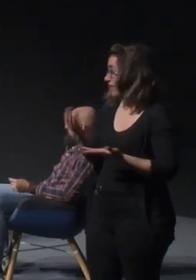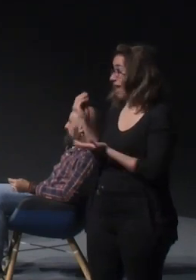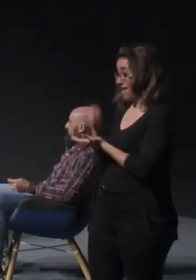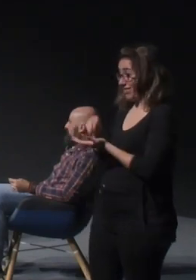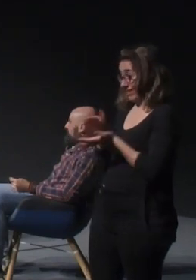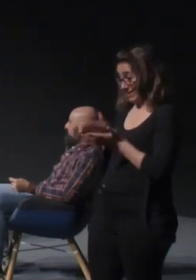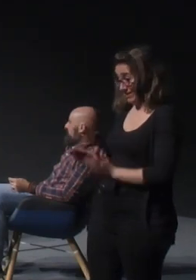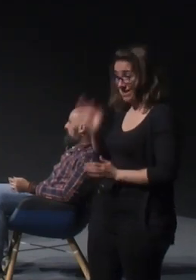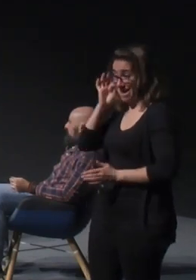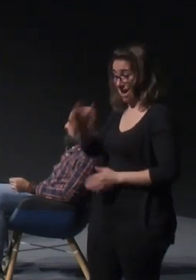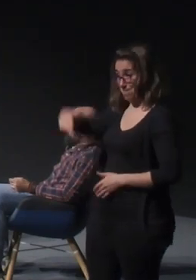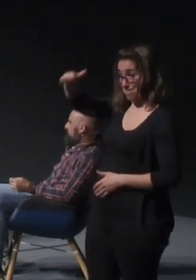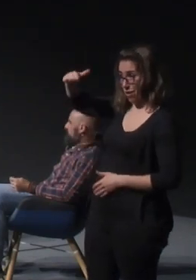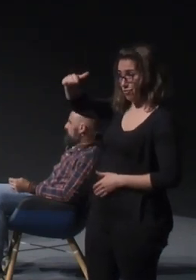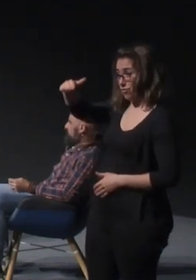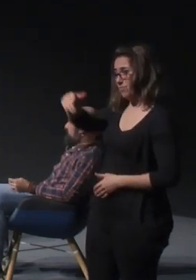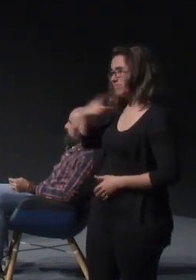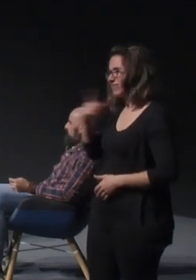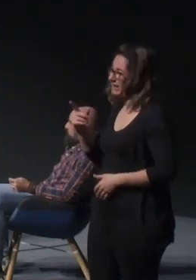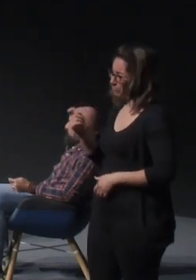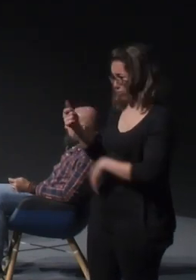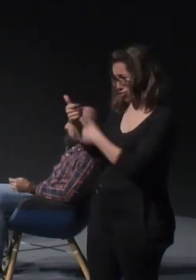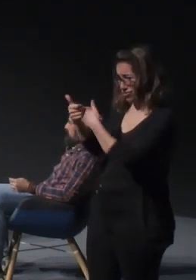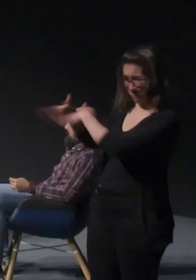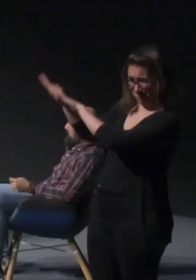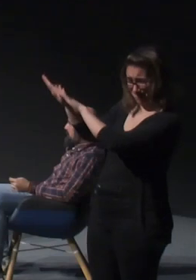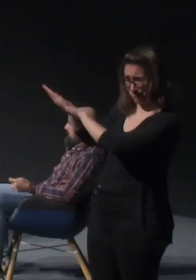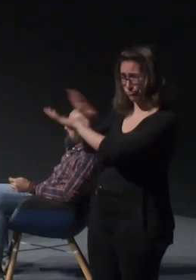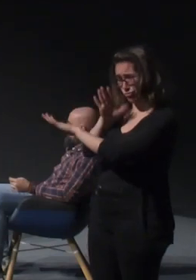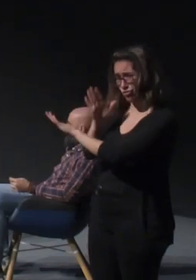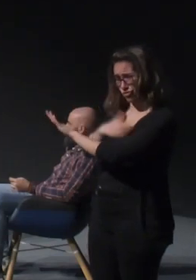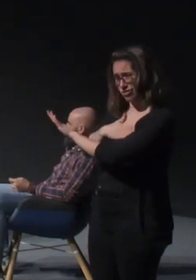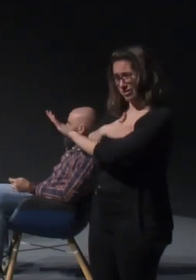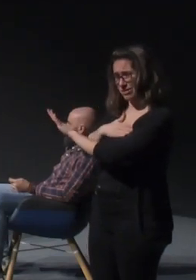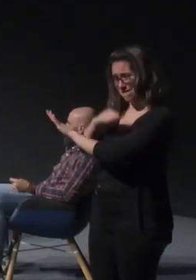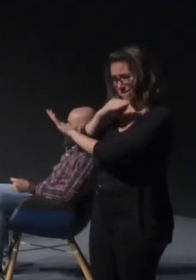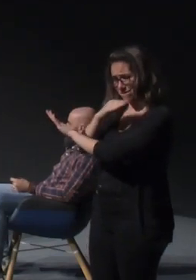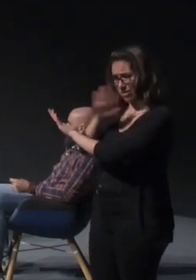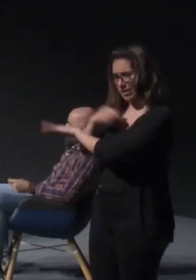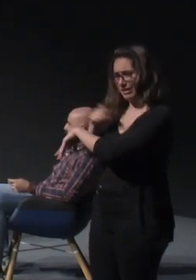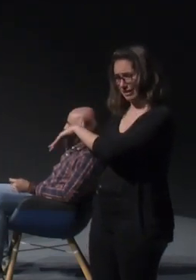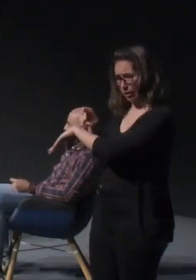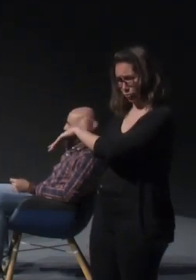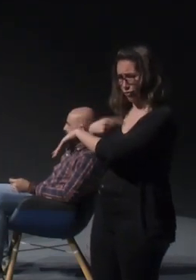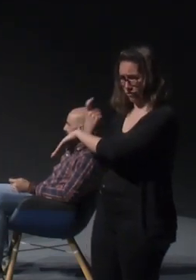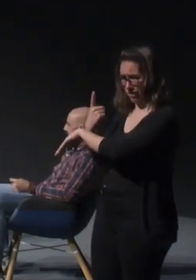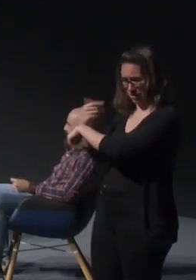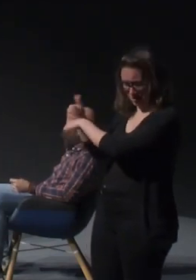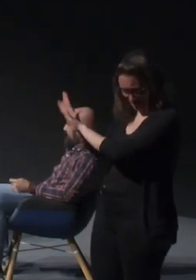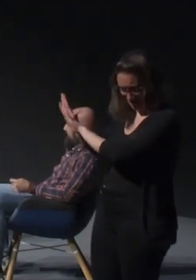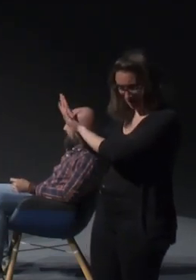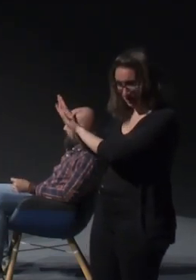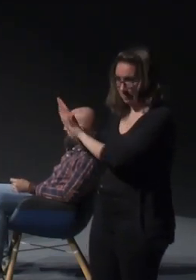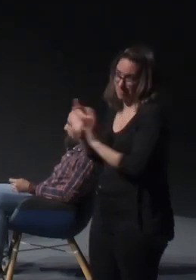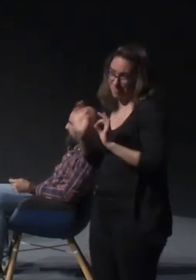mayor eso de déjame un ratito tranquilo, que estoy enfadado y necesito algo de tiempo. Así que, bueno,